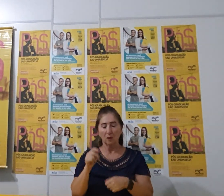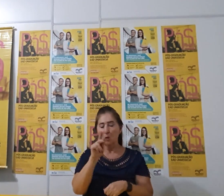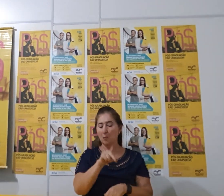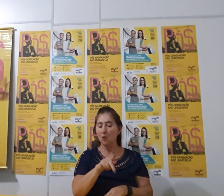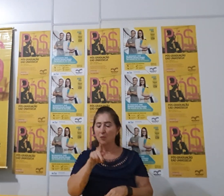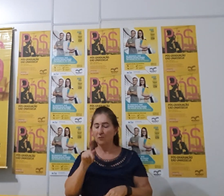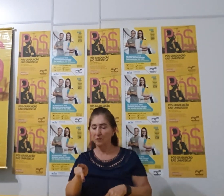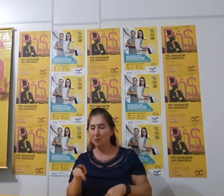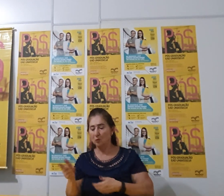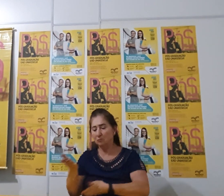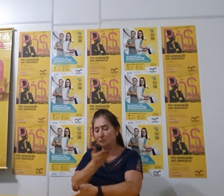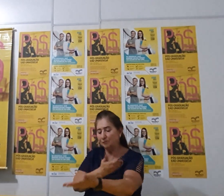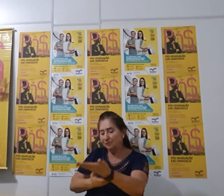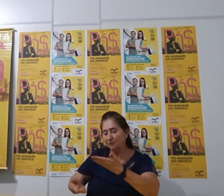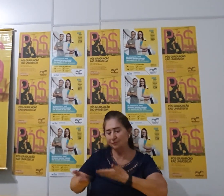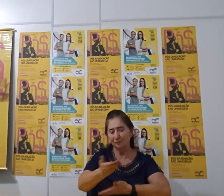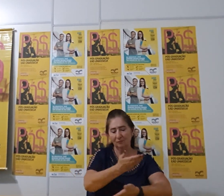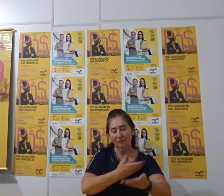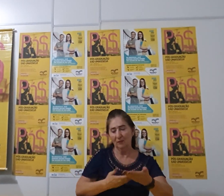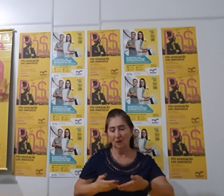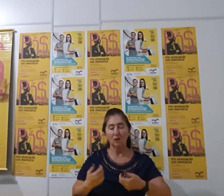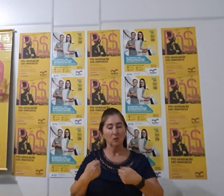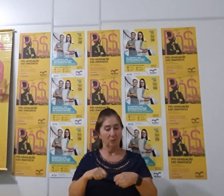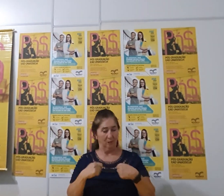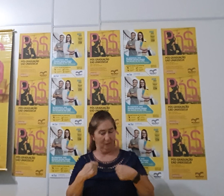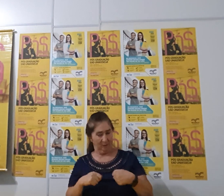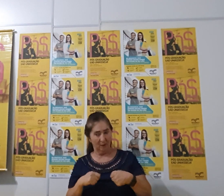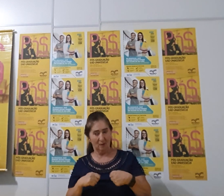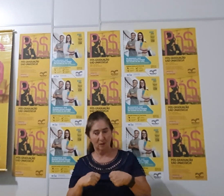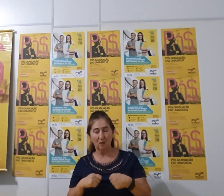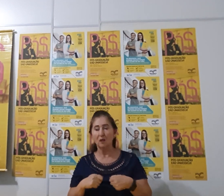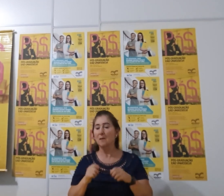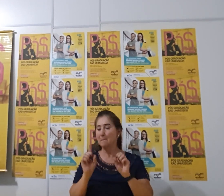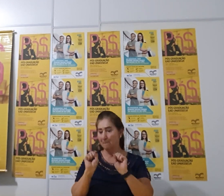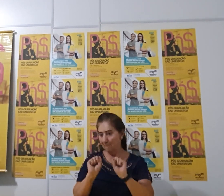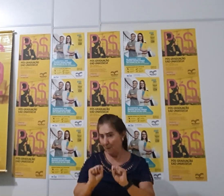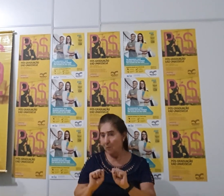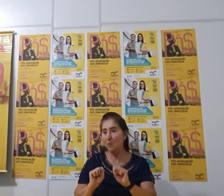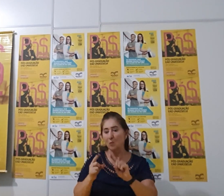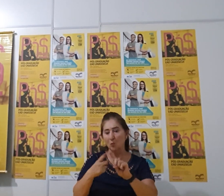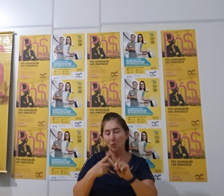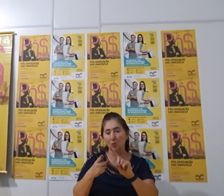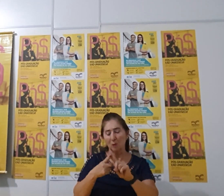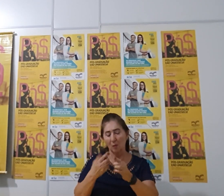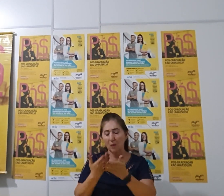estejam preparados e, se for necessário, poderá contar com a ajuda de um intérprete.